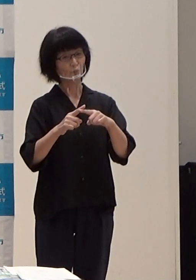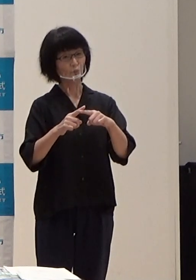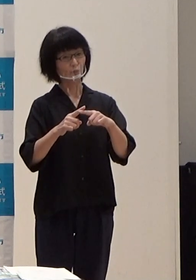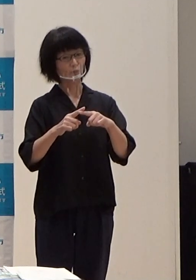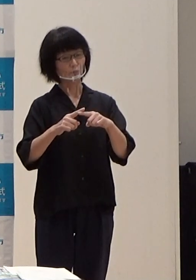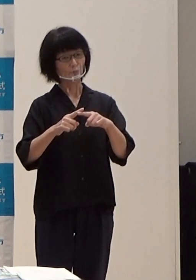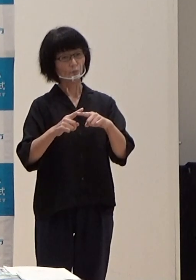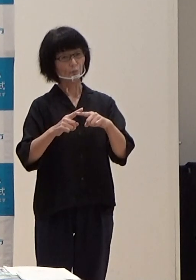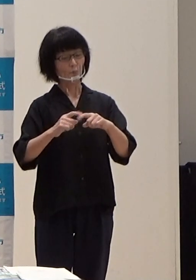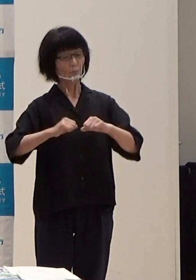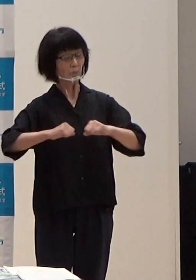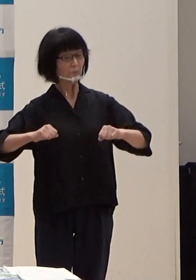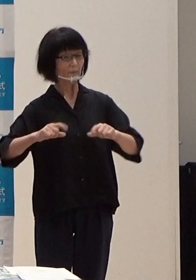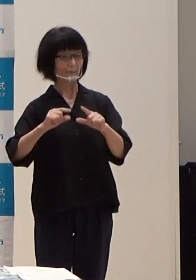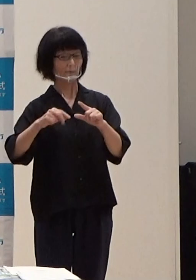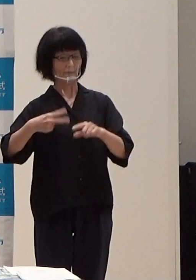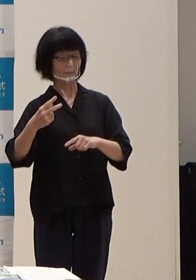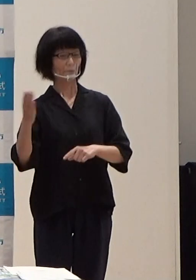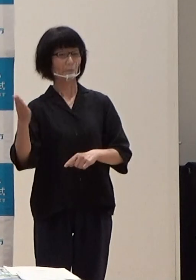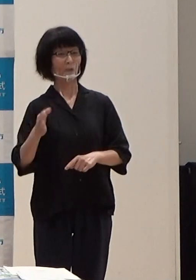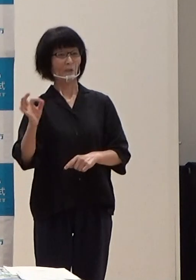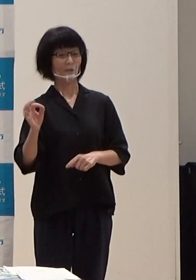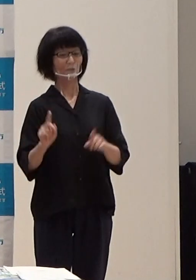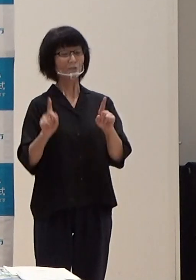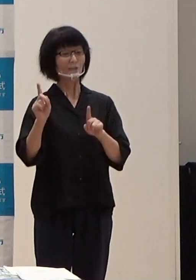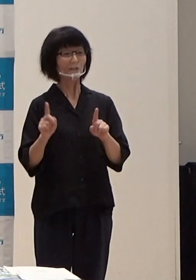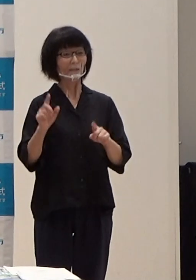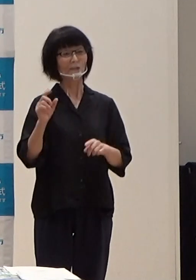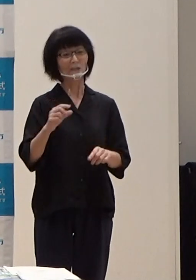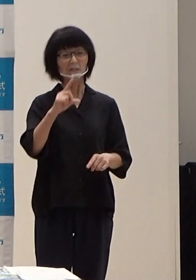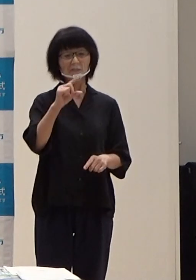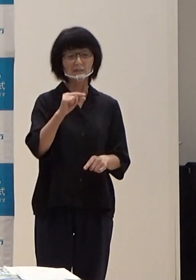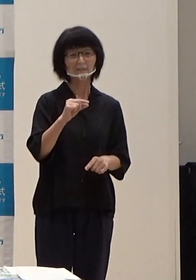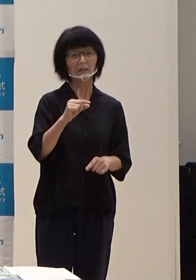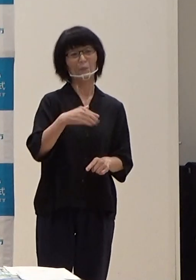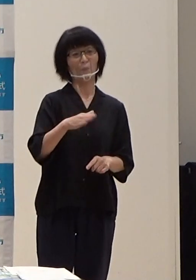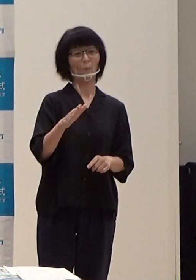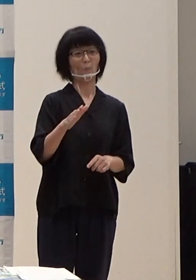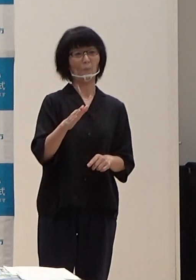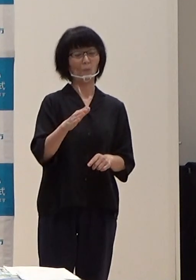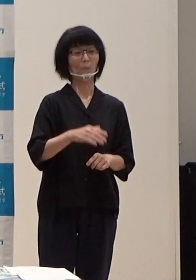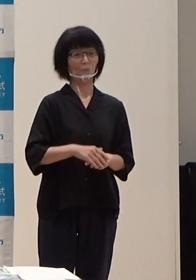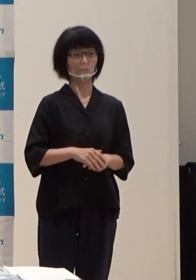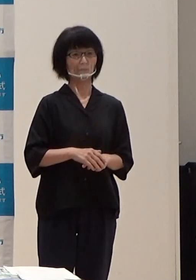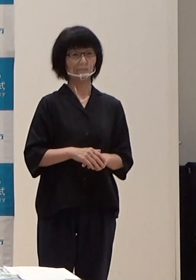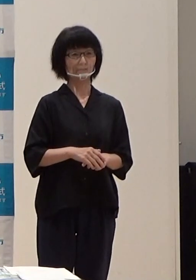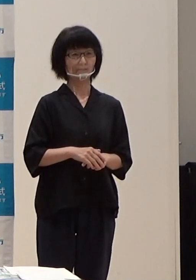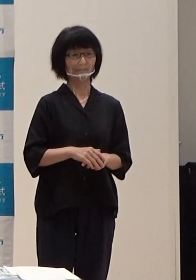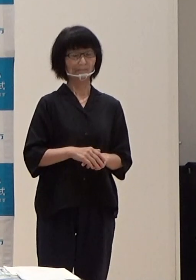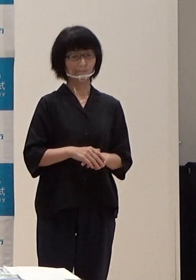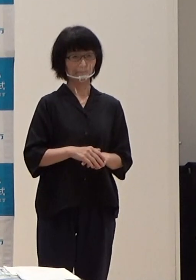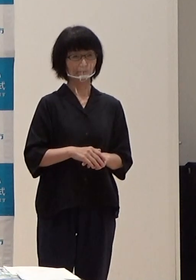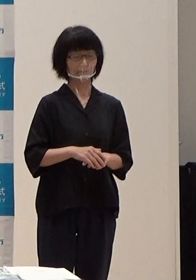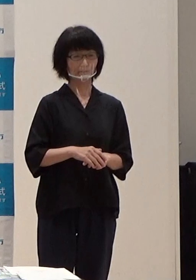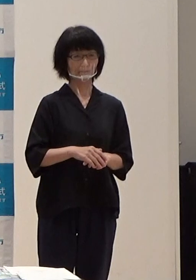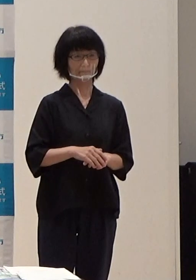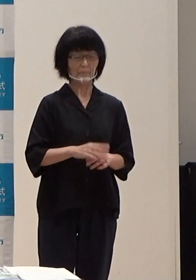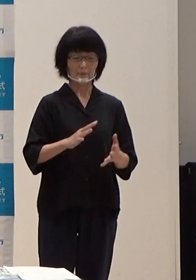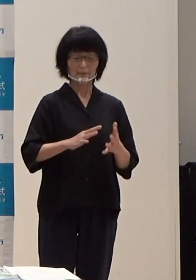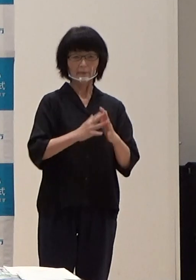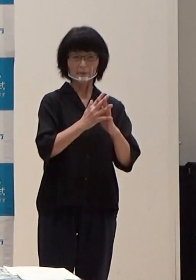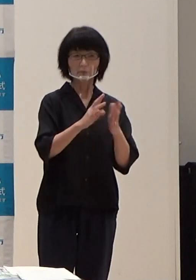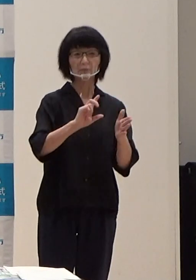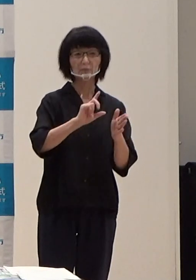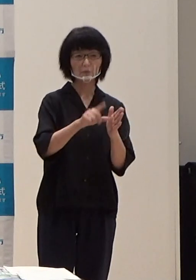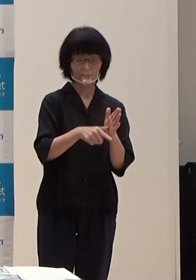方ではございますが、この公共空き地と合わせて建築をする場合